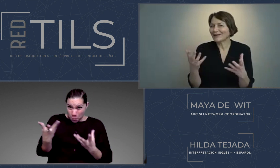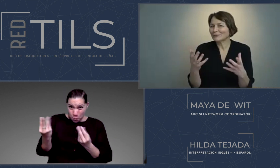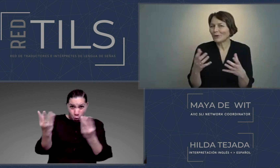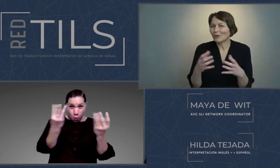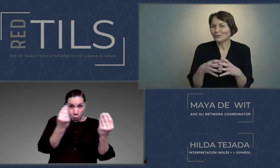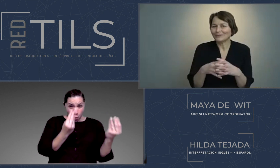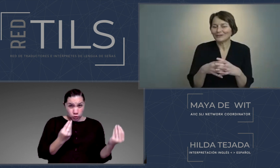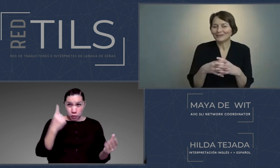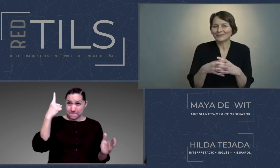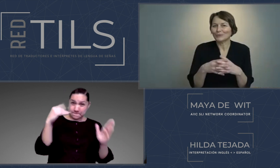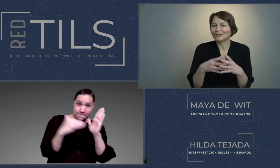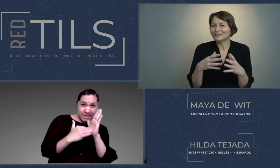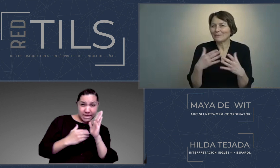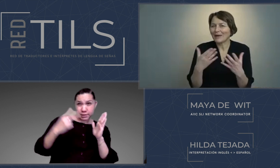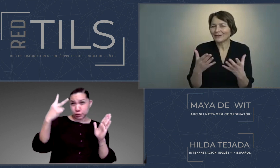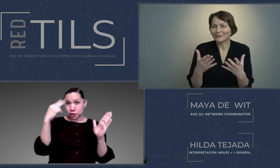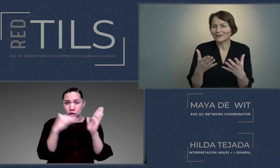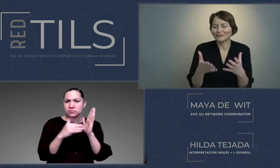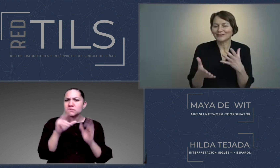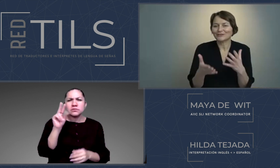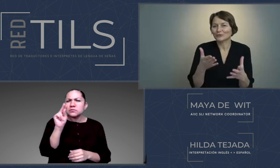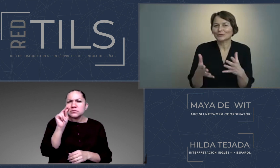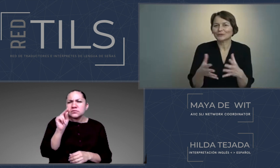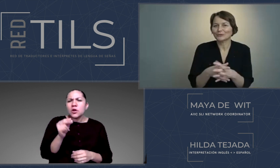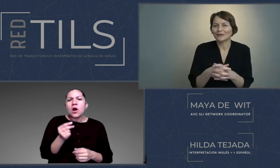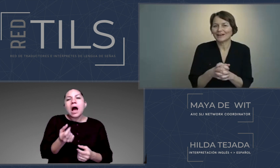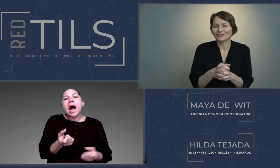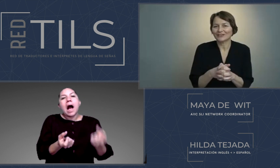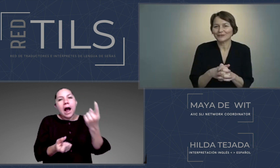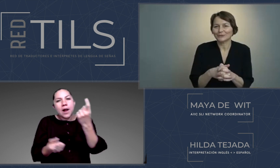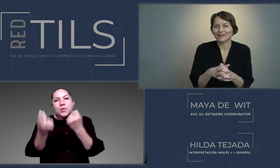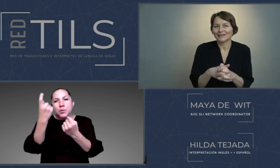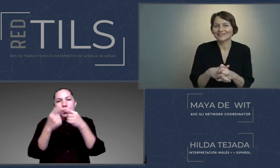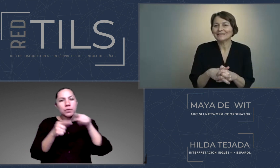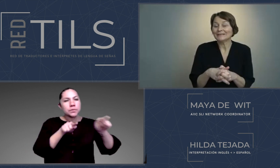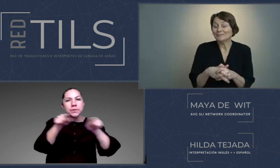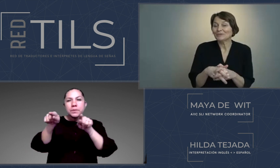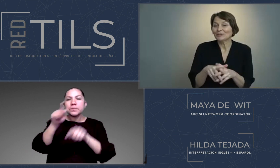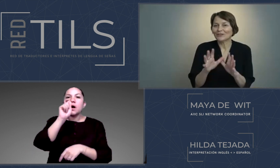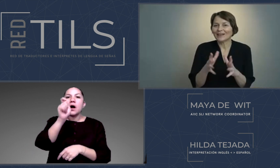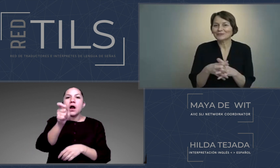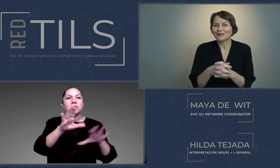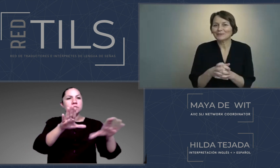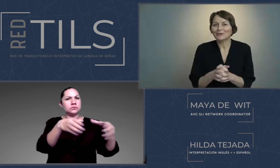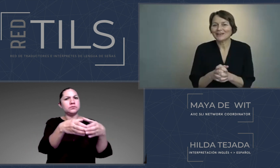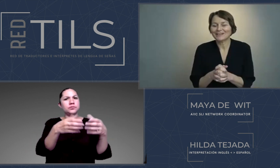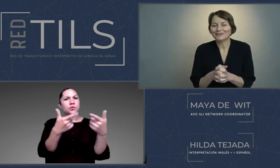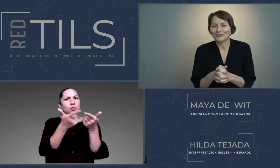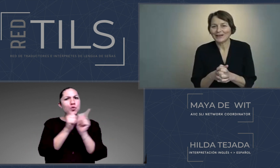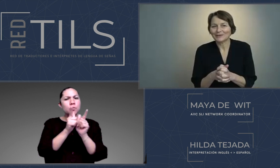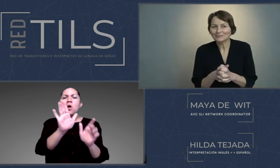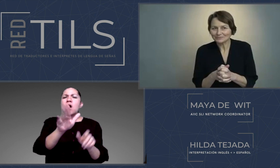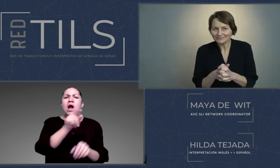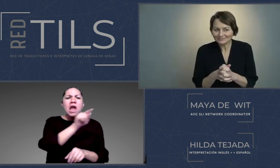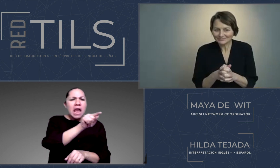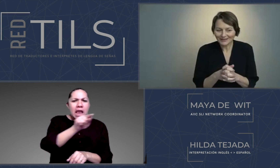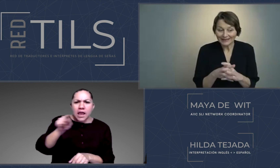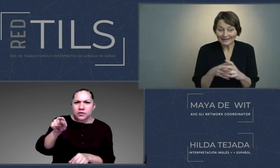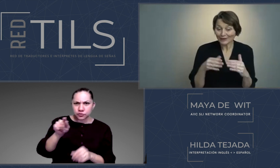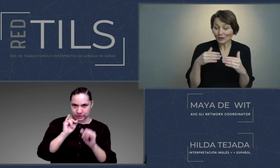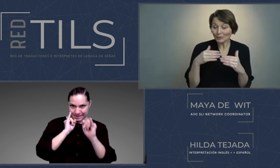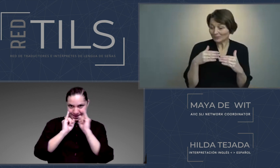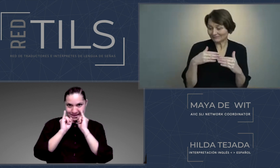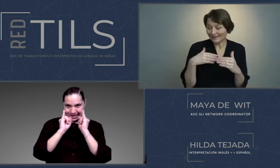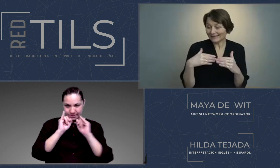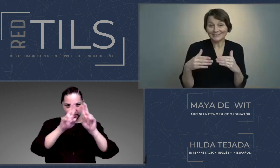internacionales. ¿Por qué? ¿Por qué se hizo este grupo? ¿Cómo se hizo? ¿De dónde provienen estos intérpretes